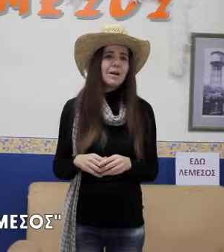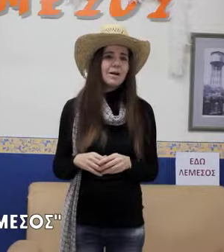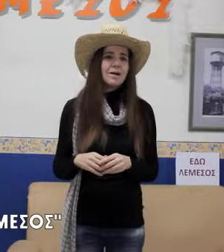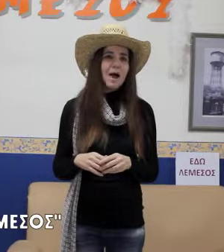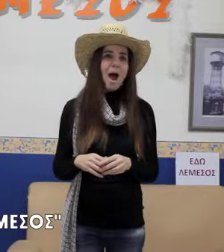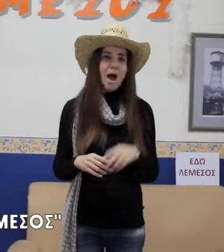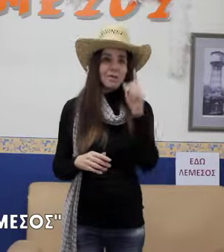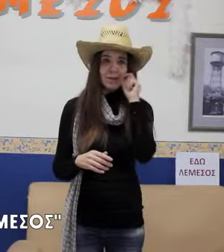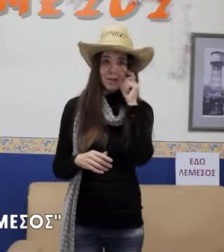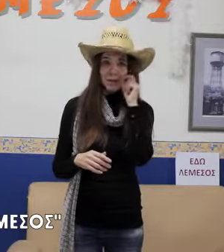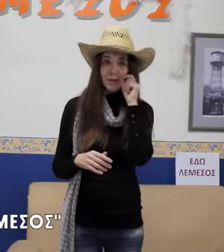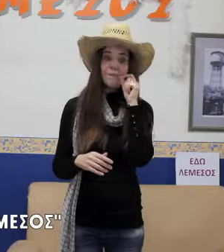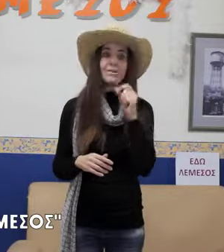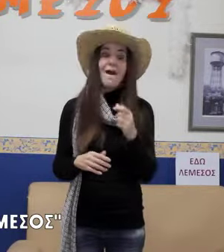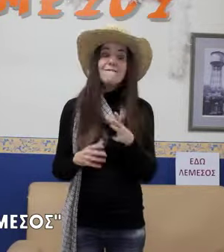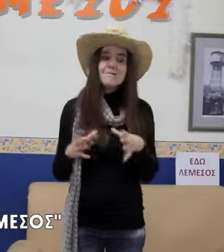Ανδρική Τετραφωνία Λεμεσού.